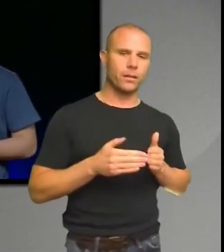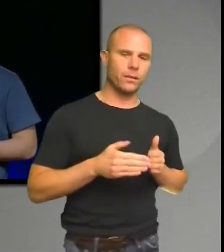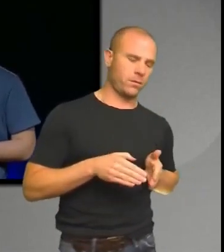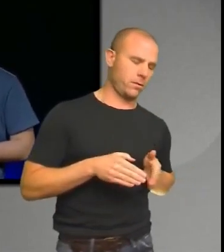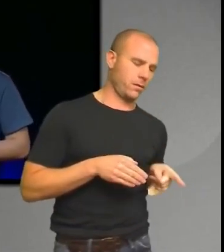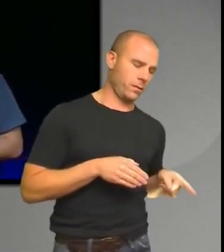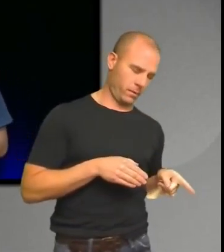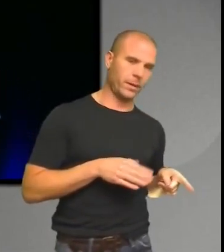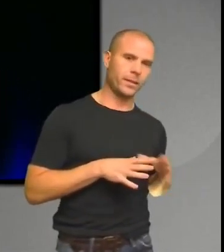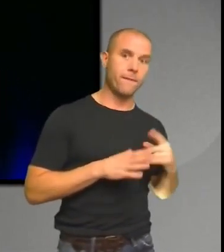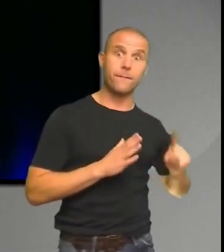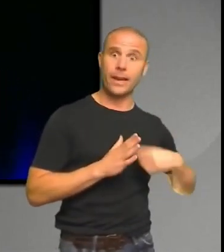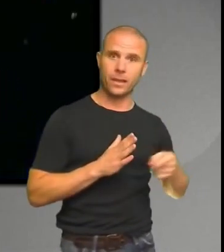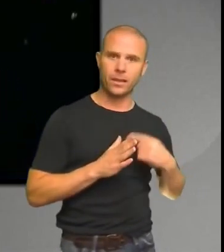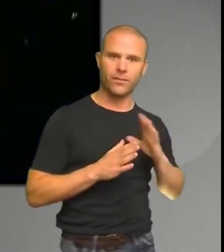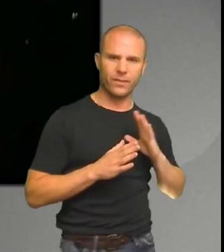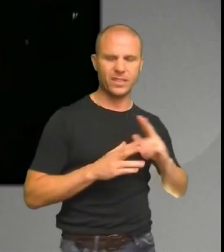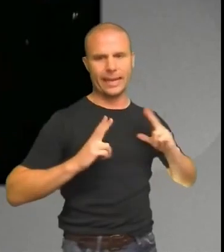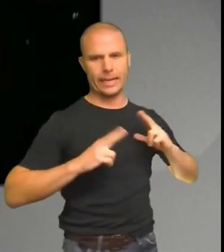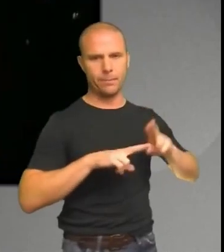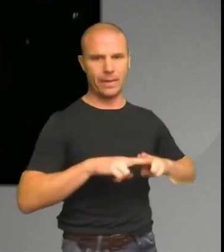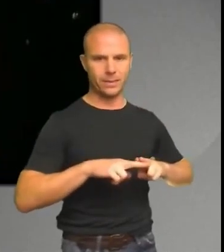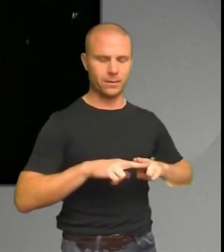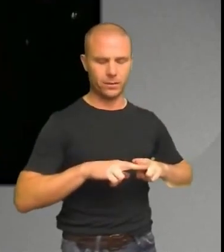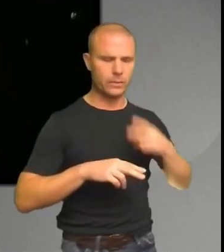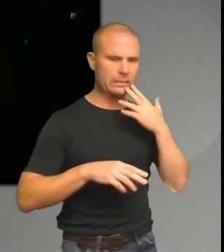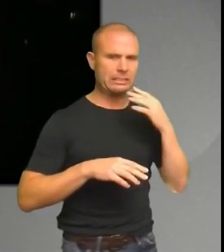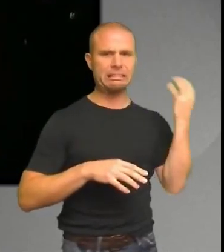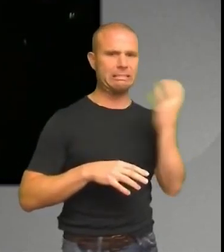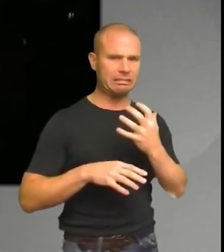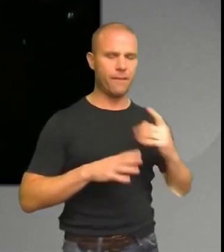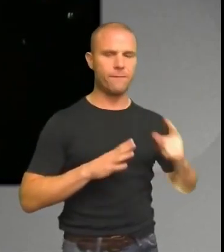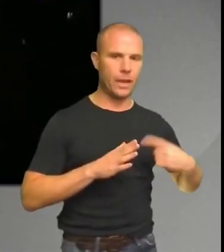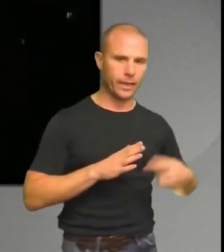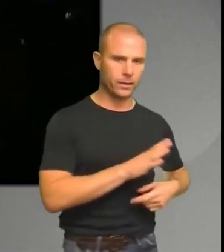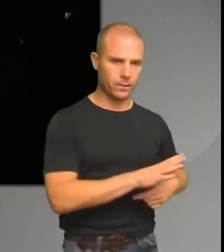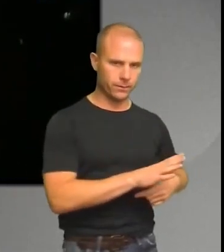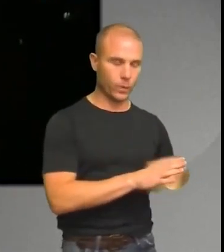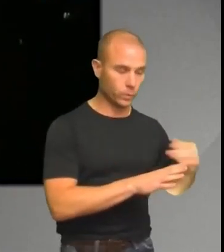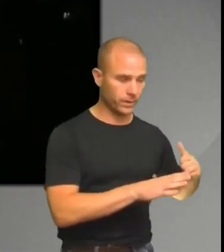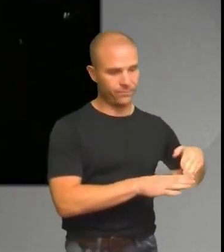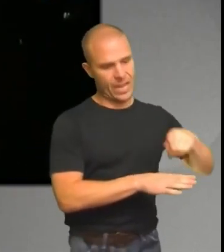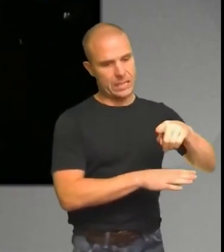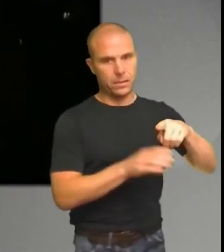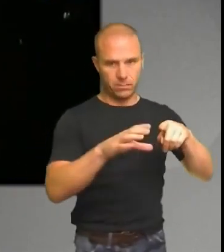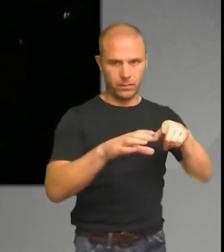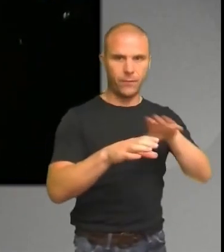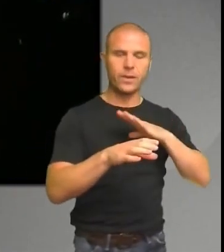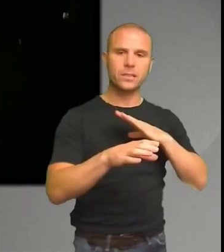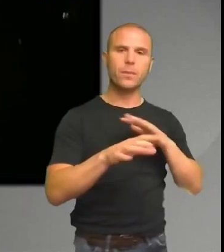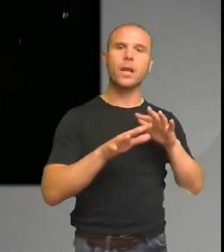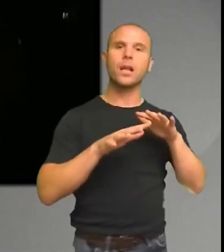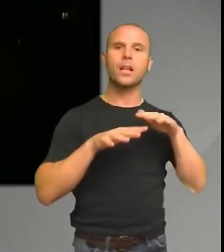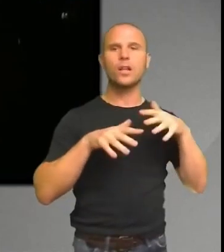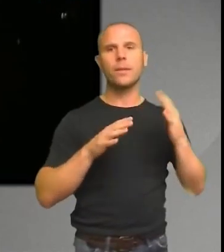våran gigantiska fläkt. Eller Uber-fläkt som man brukar kalla den. Också uppe i vänster så satte vi luftflödet som